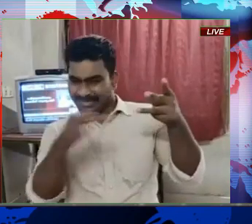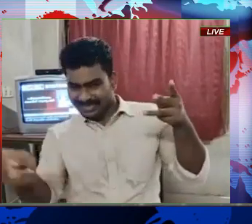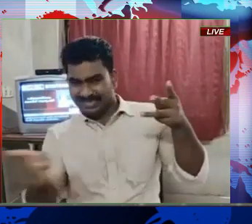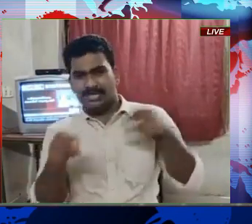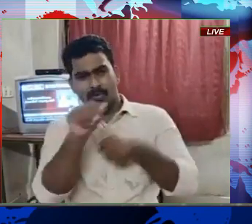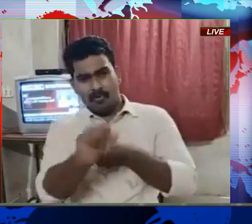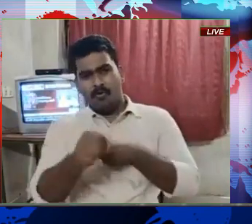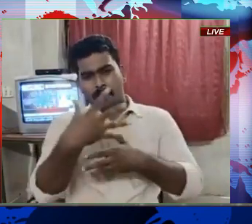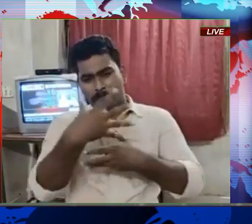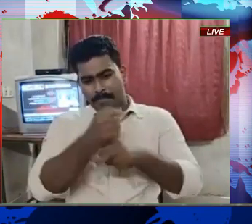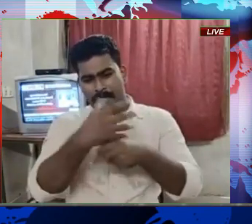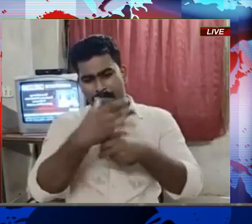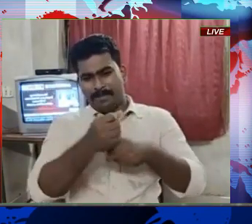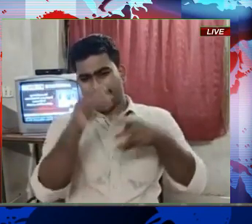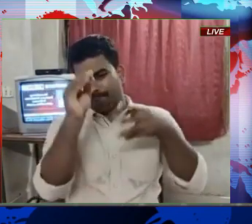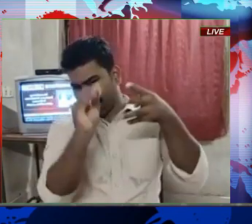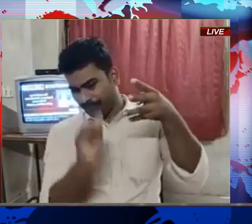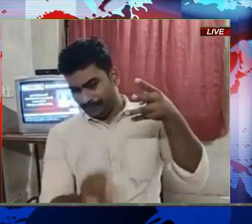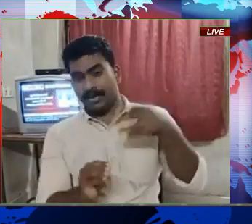ഈ കാര്യത്തിൽ